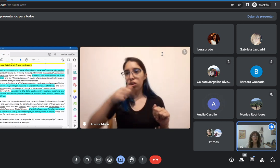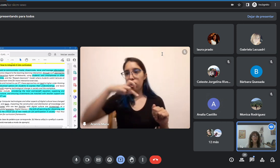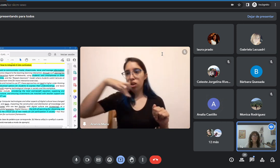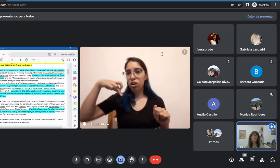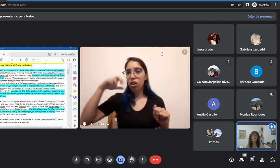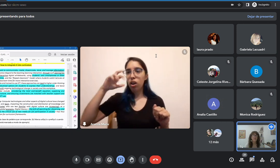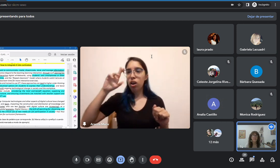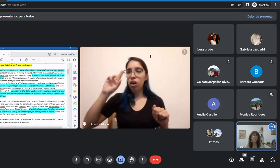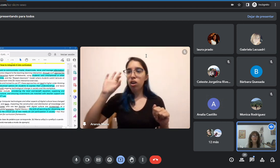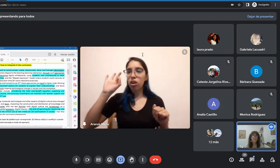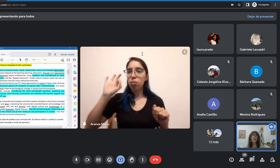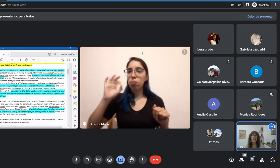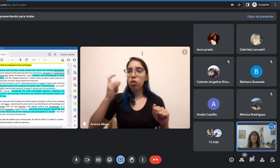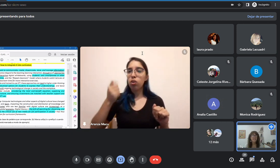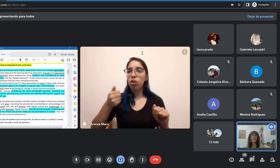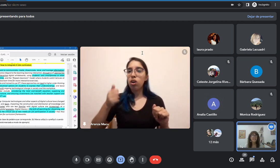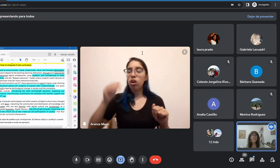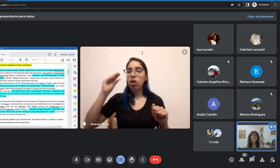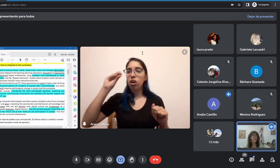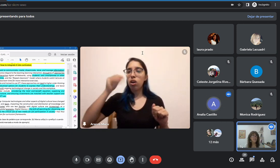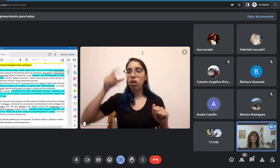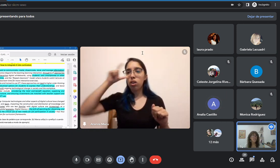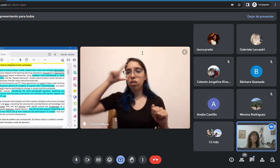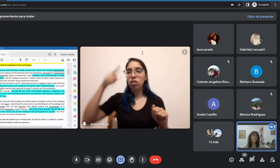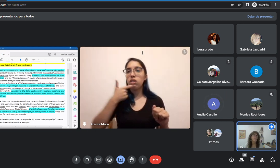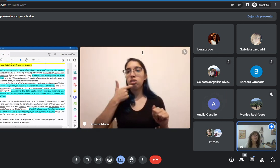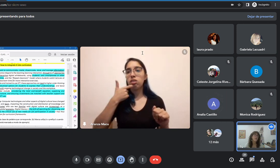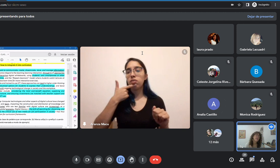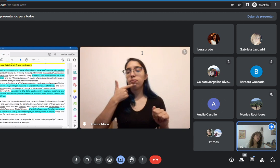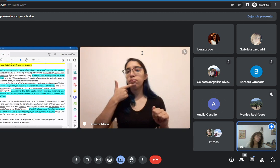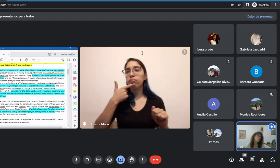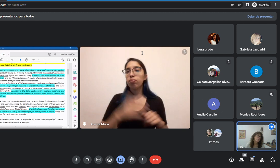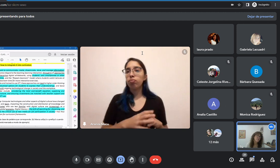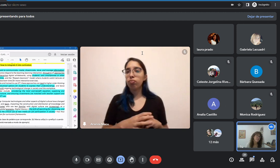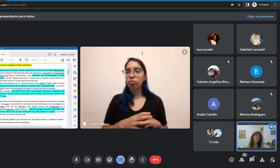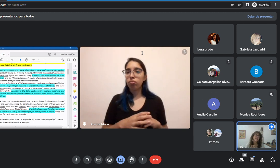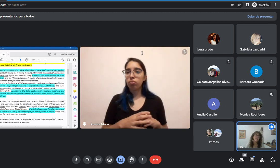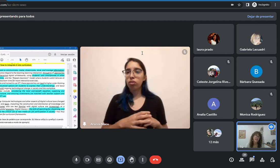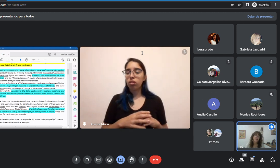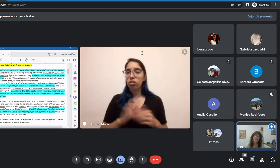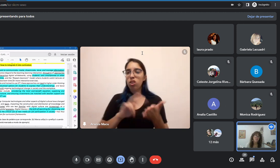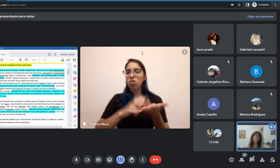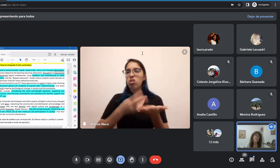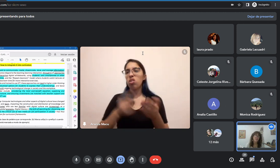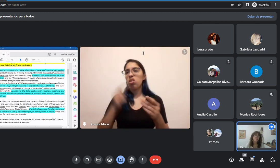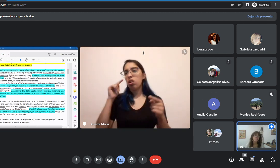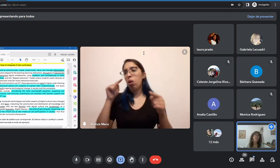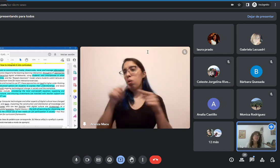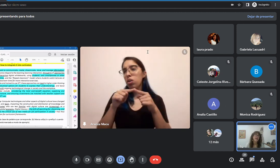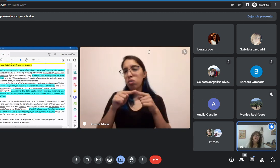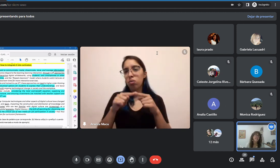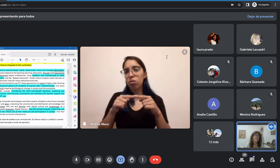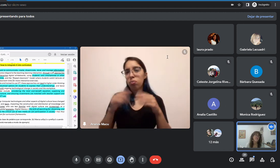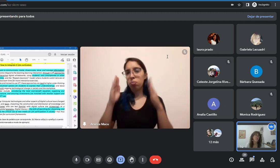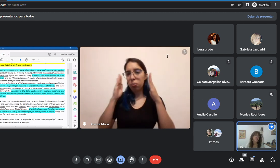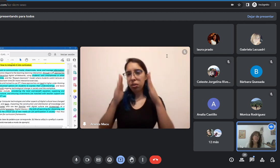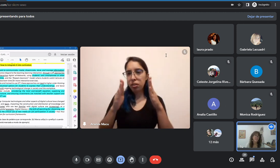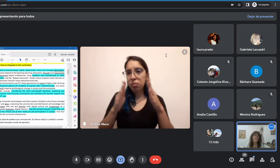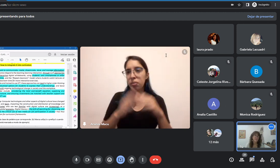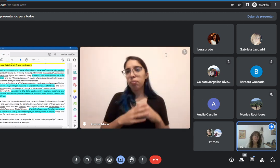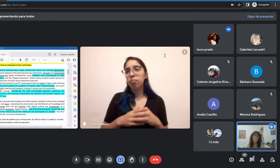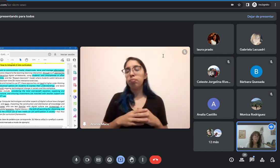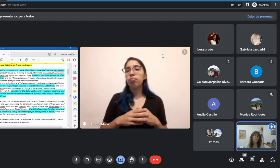enfoques, perspectivas. Y al tener such, que such también es un determinante muchas veces porque decimos tales enfoques,